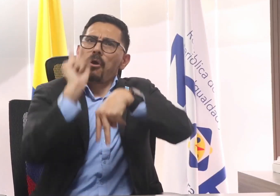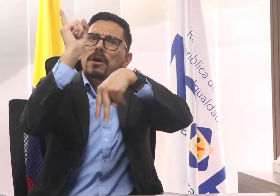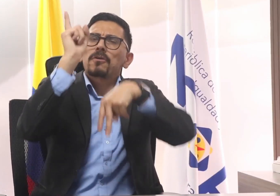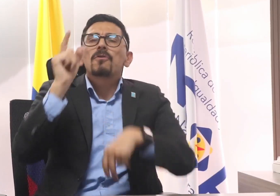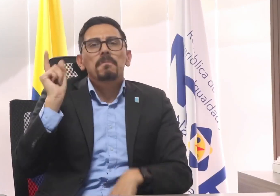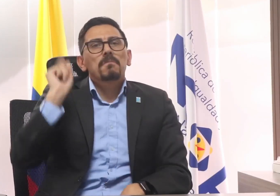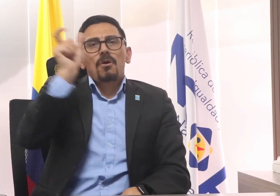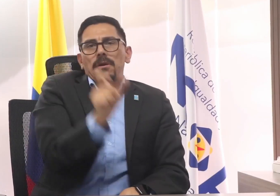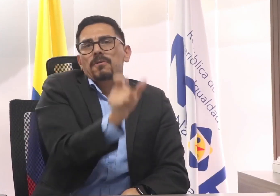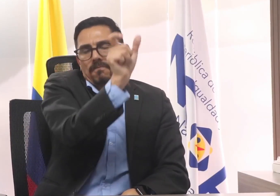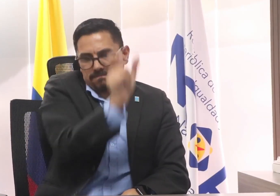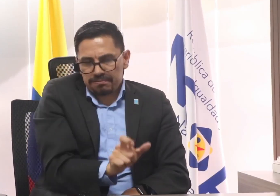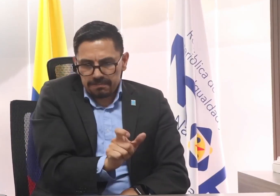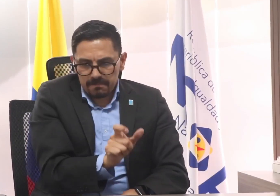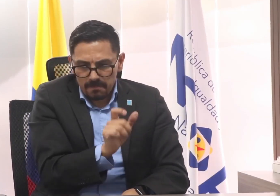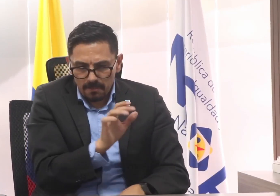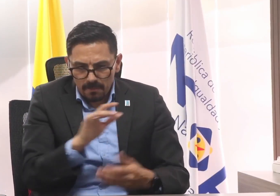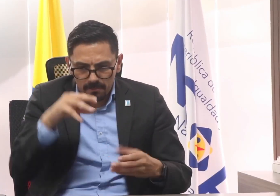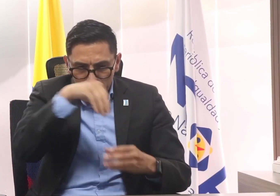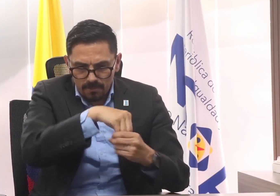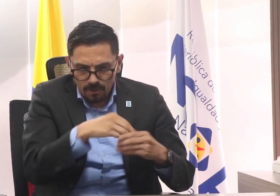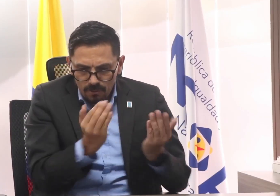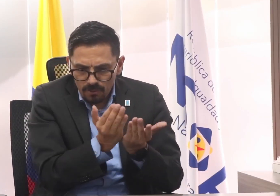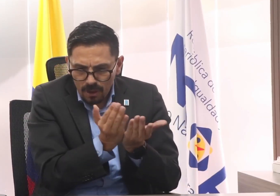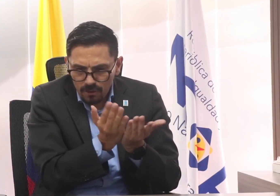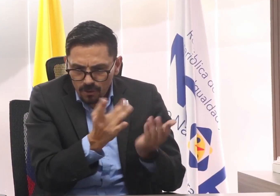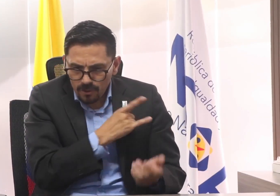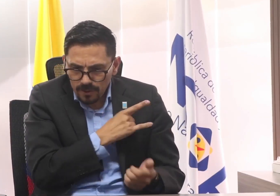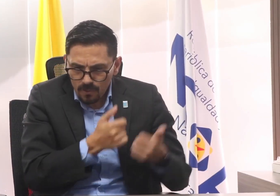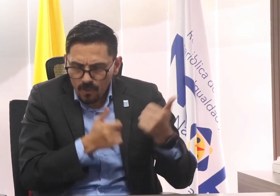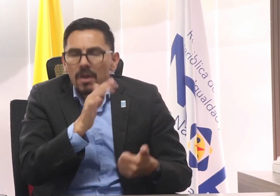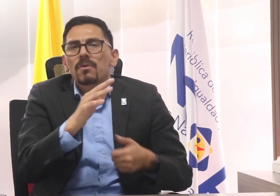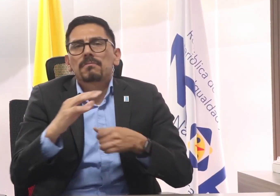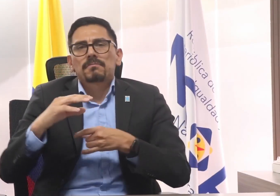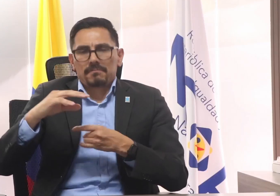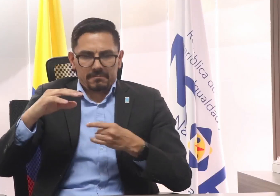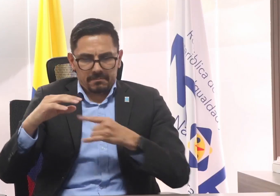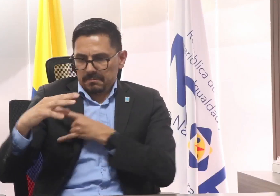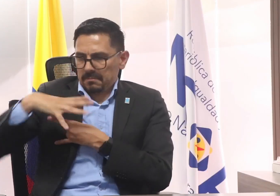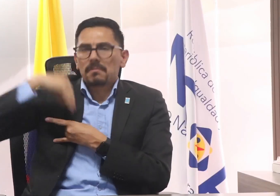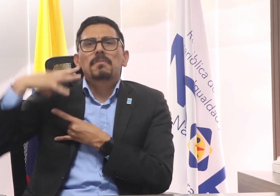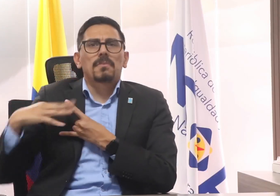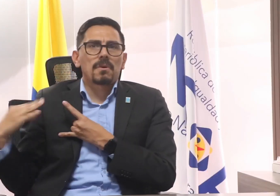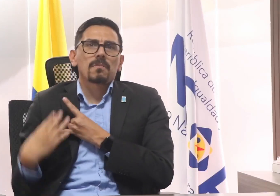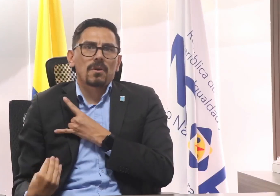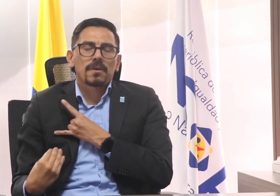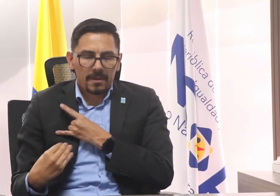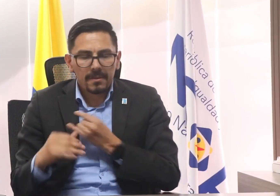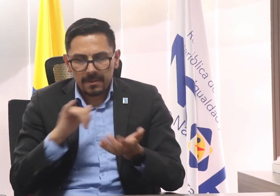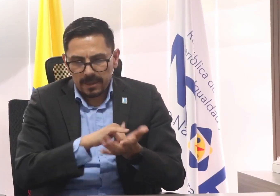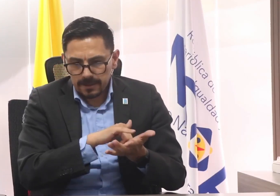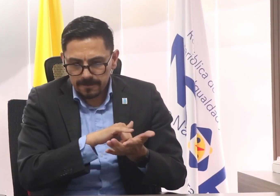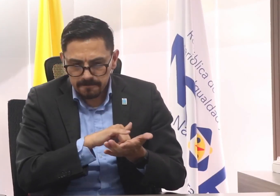sordo, egresado de la Universidad Pontificia Bolivariana. Un aplauso para él.